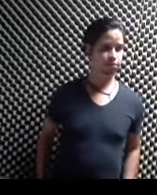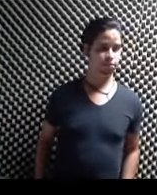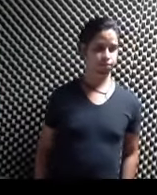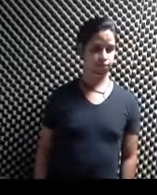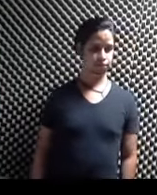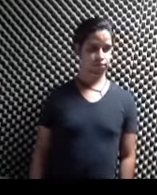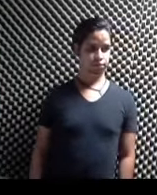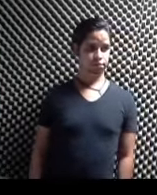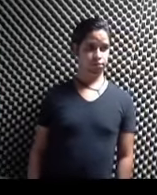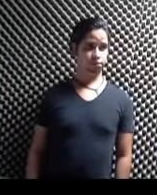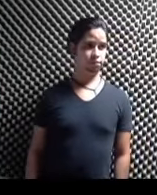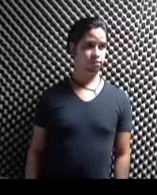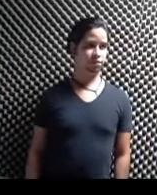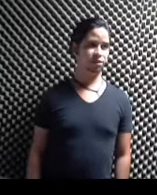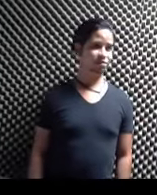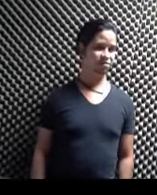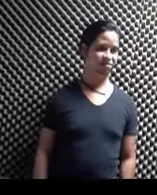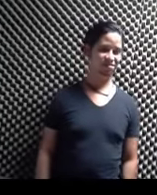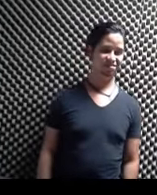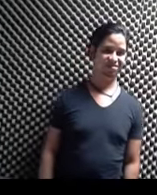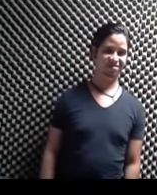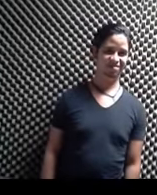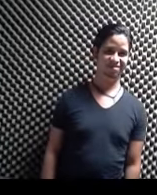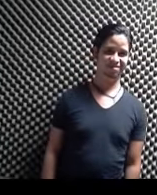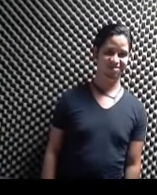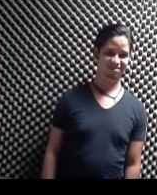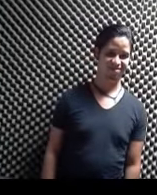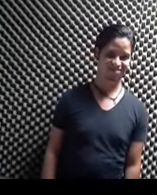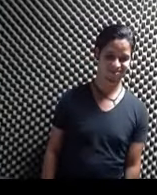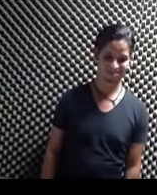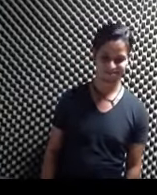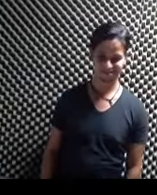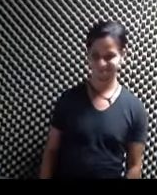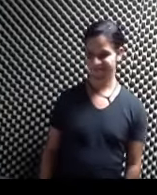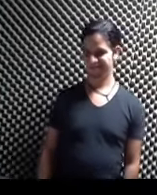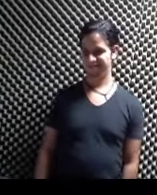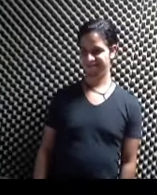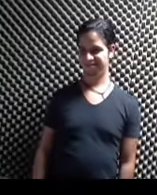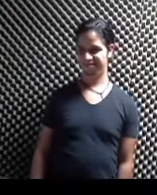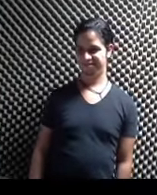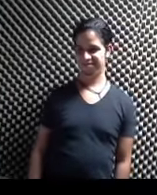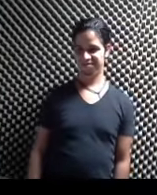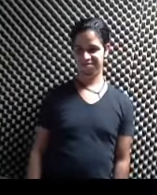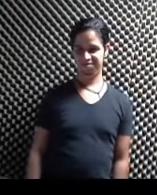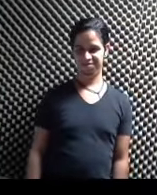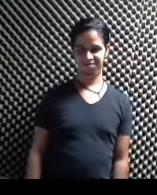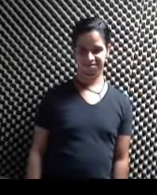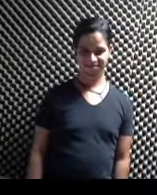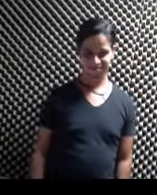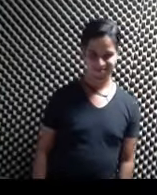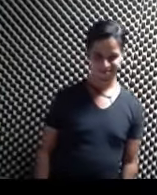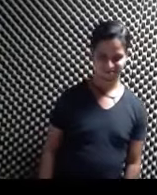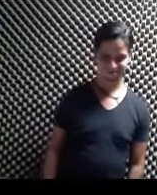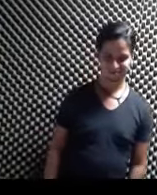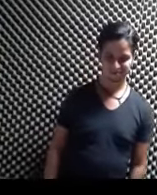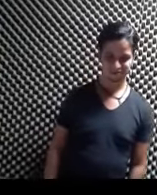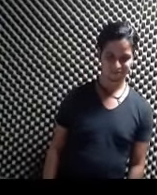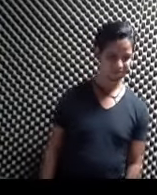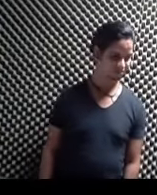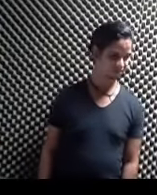con el puesto. Ahora mírame sin el puesto. Ahora mírame con él. Ahora mírame sin él. Ahora mírame con él. Sin